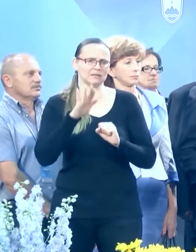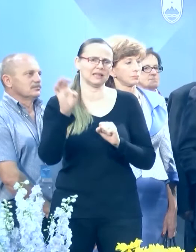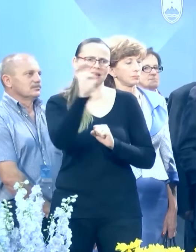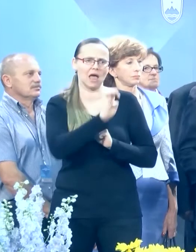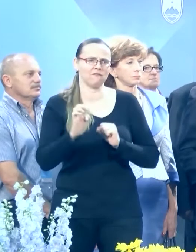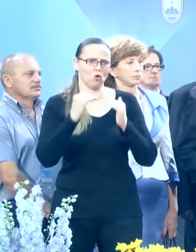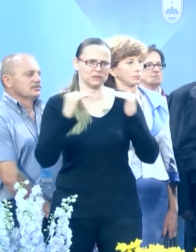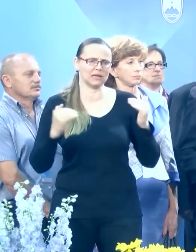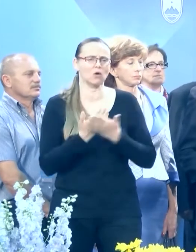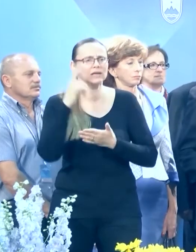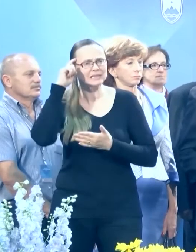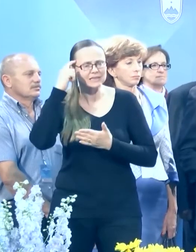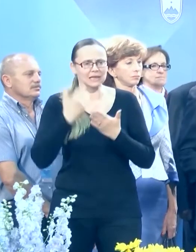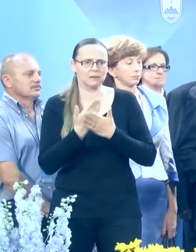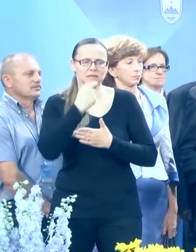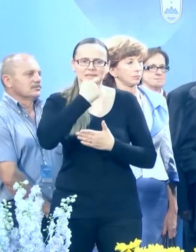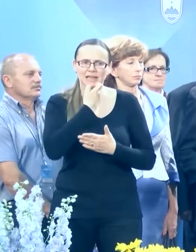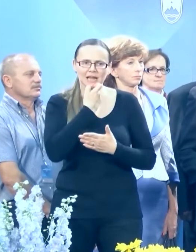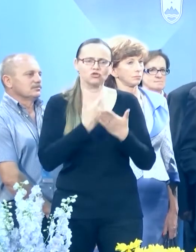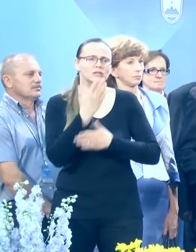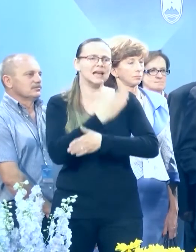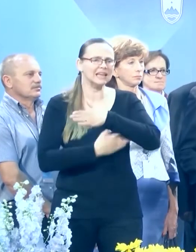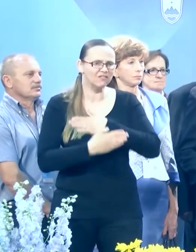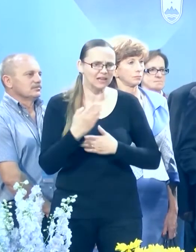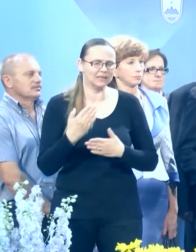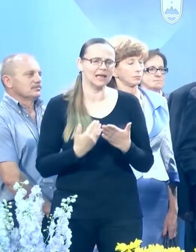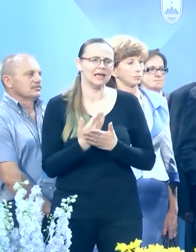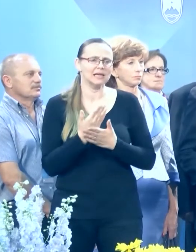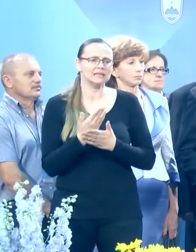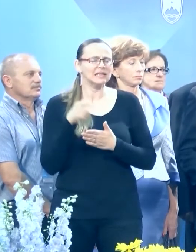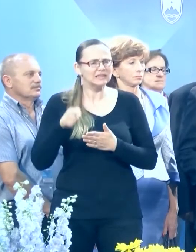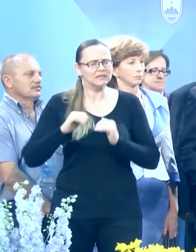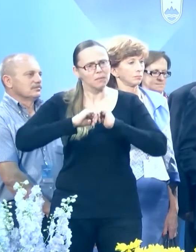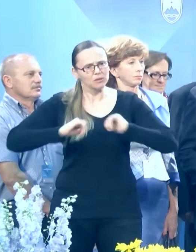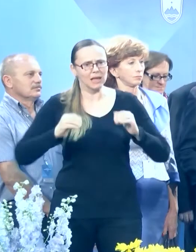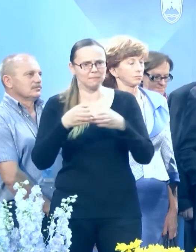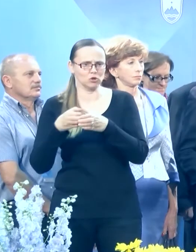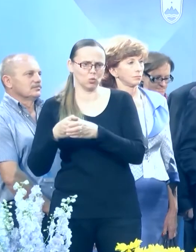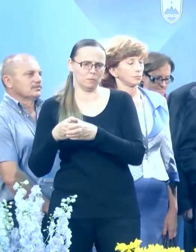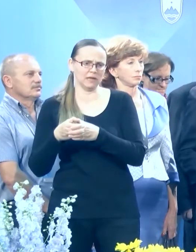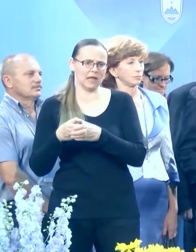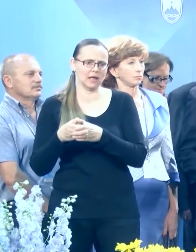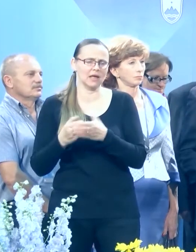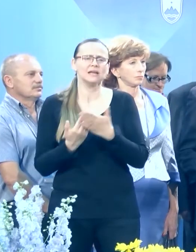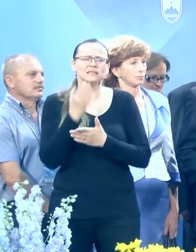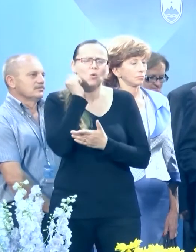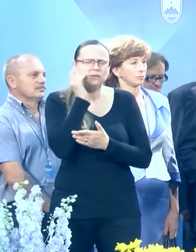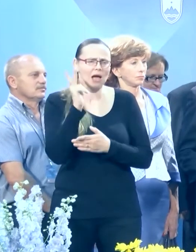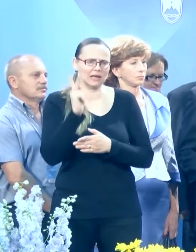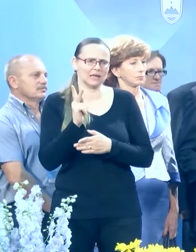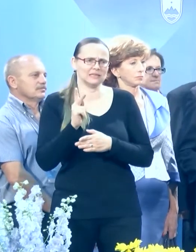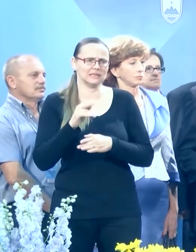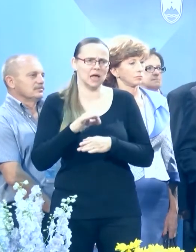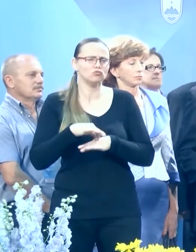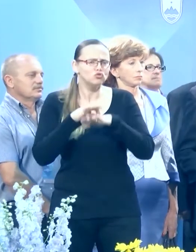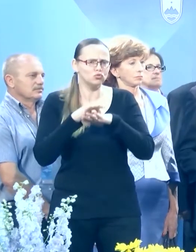za skrb za starejše, za invalide, za marginalizirane skupine, za vsakogar, ki se čuti